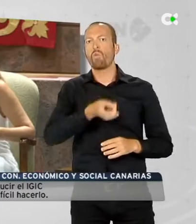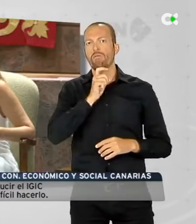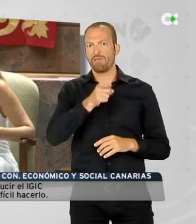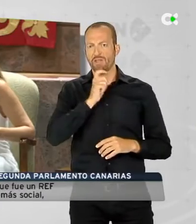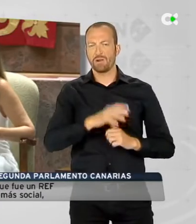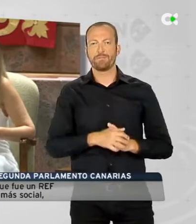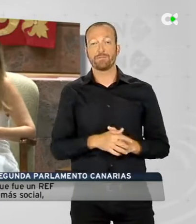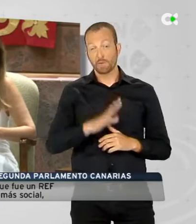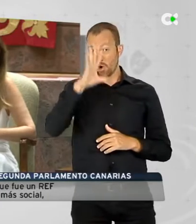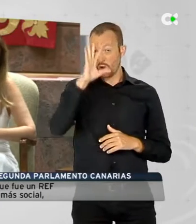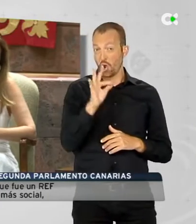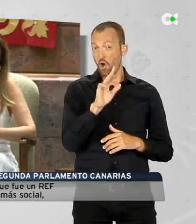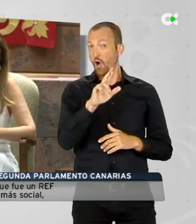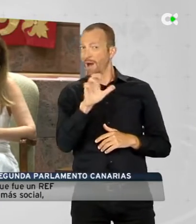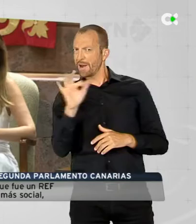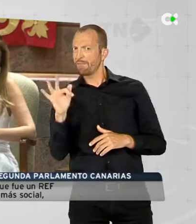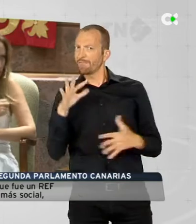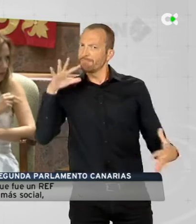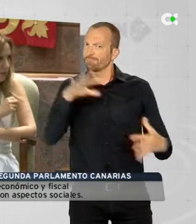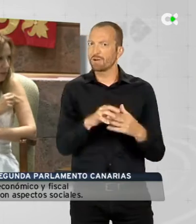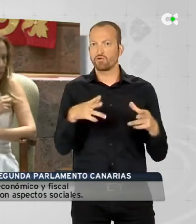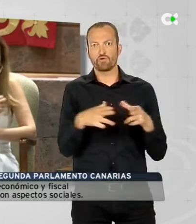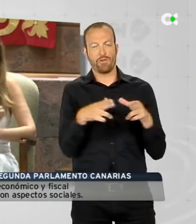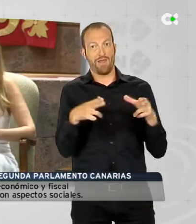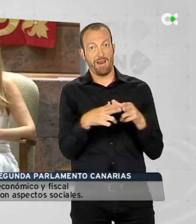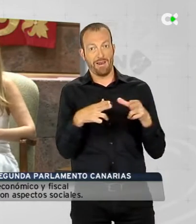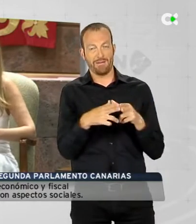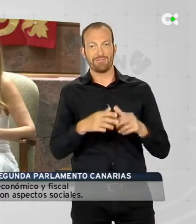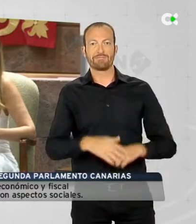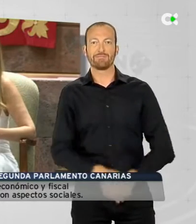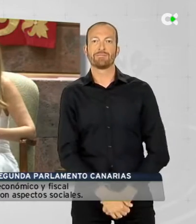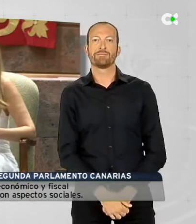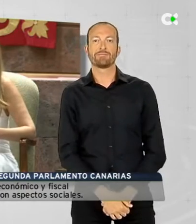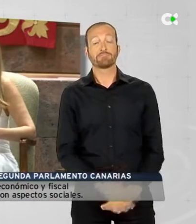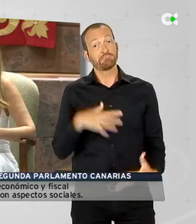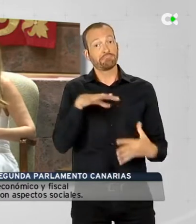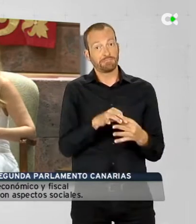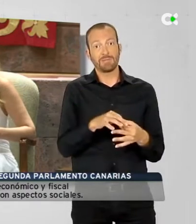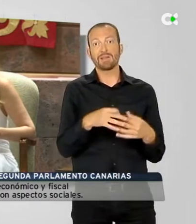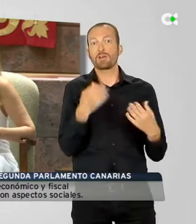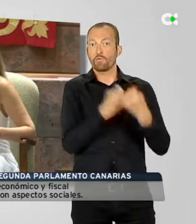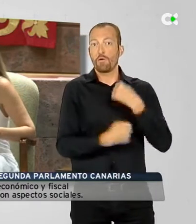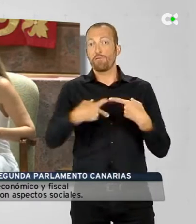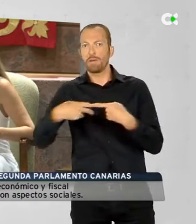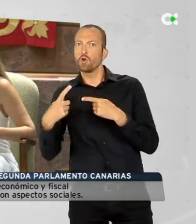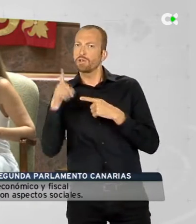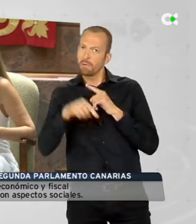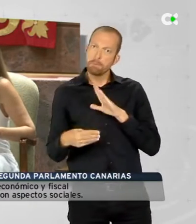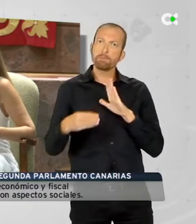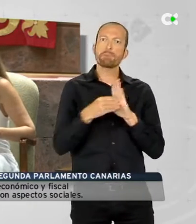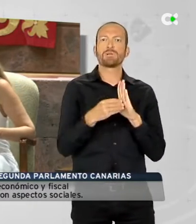hacerlo. Yo creo que fue un REF mucho más social. Es un régimen económico y fiscal, pero se recogieron aspectos